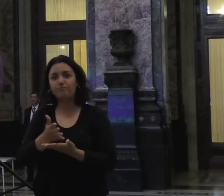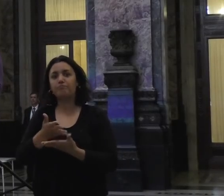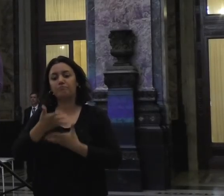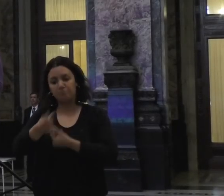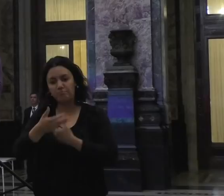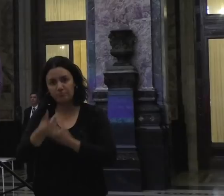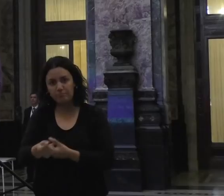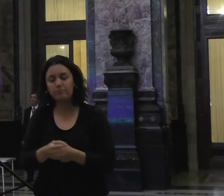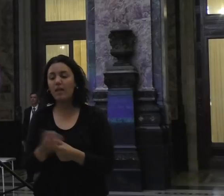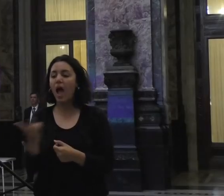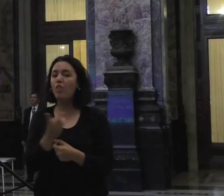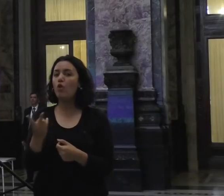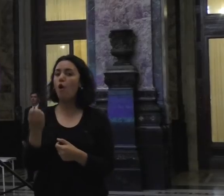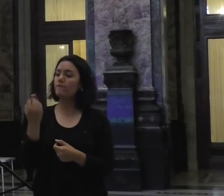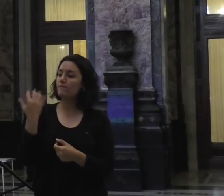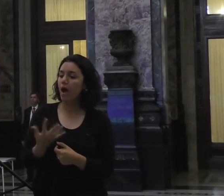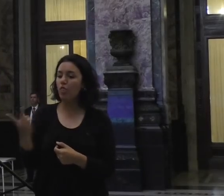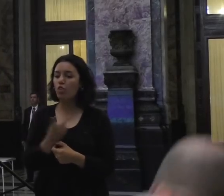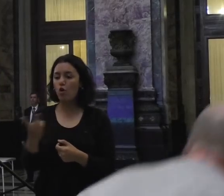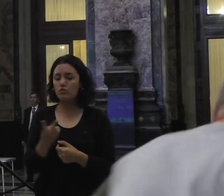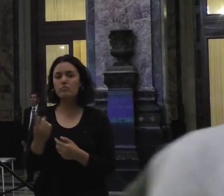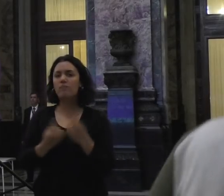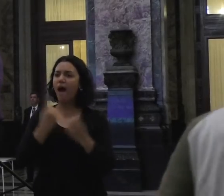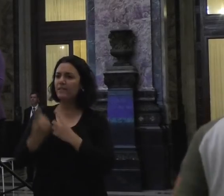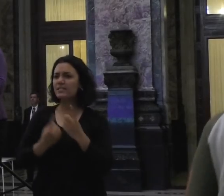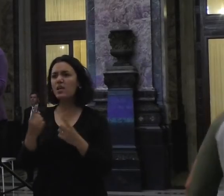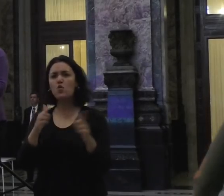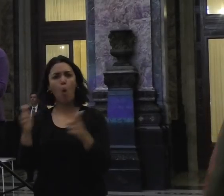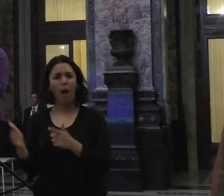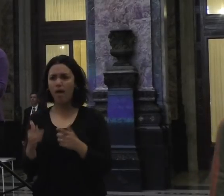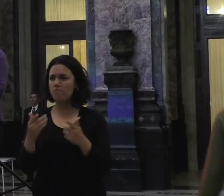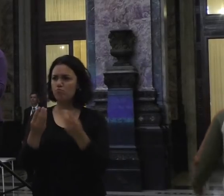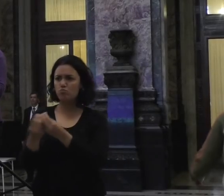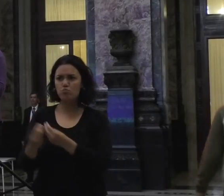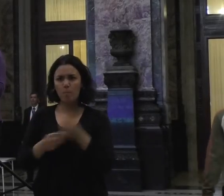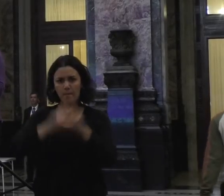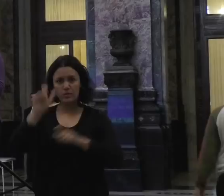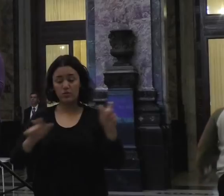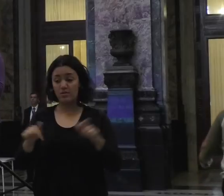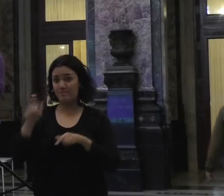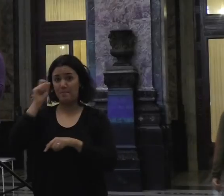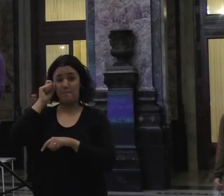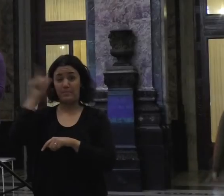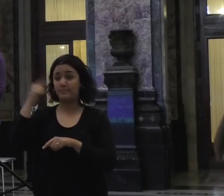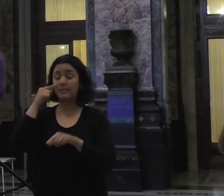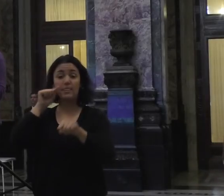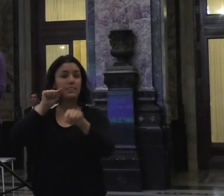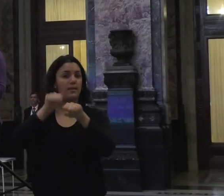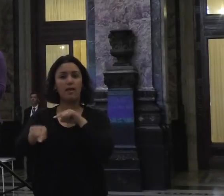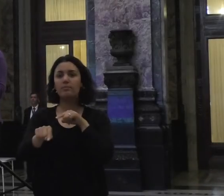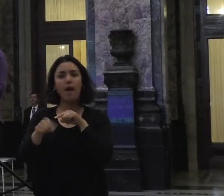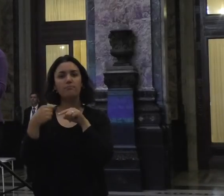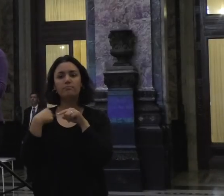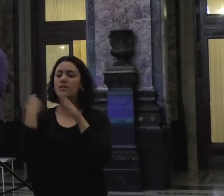combina dos cualidades que son poco comunes, las integra ella. Es brillantemente directa e